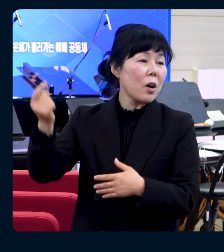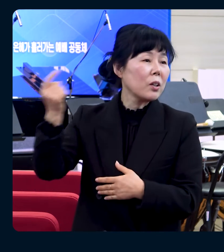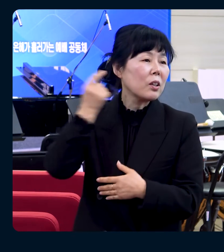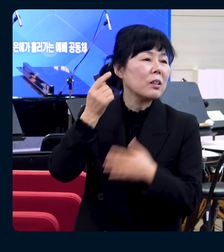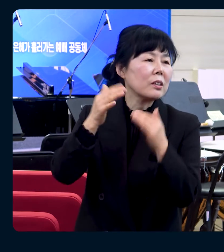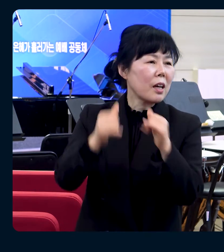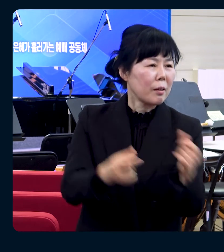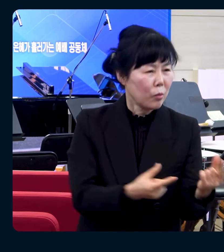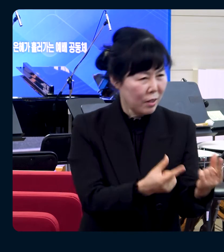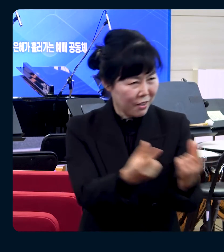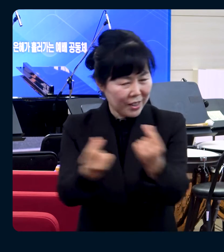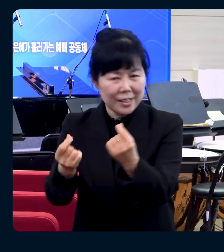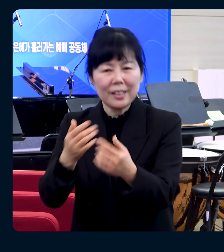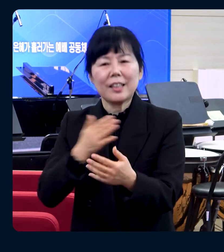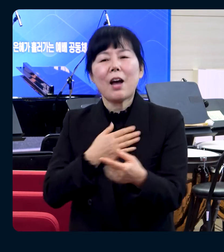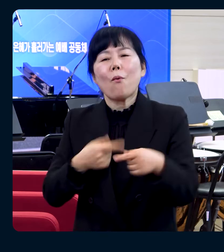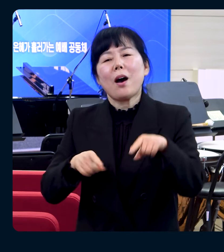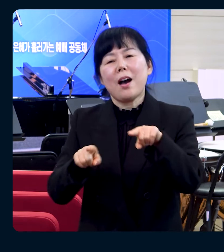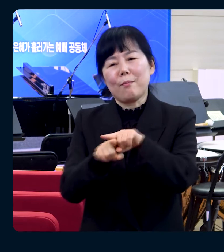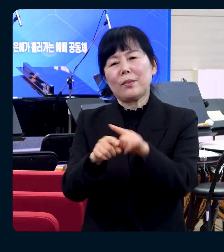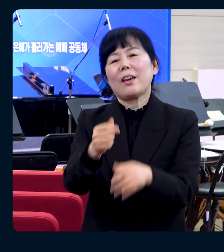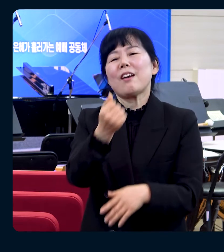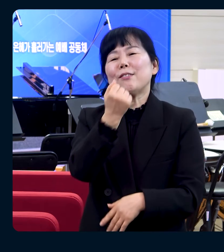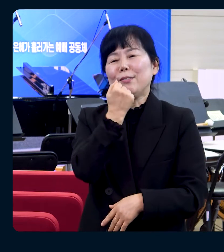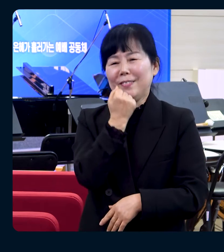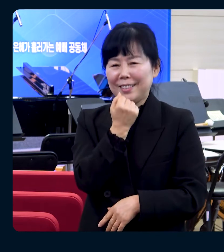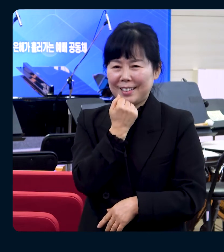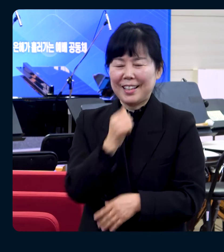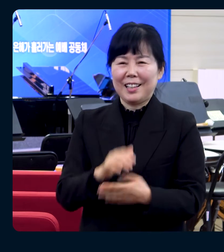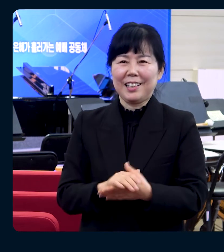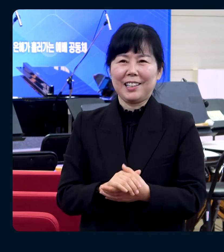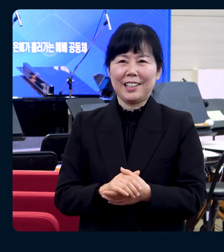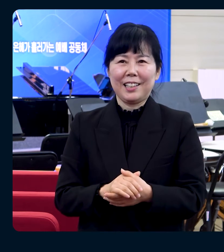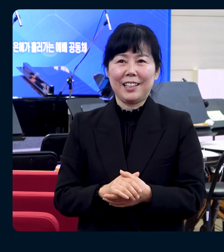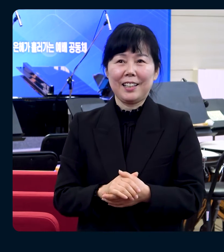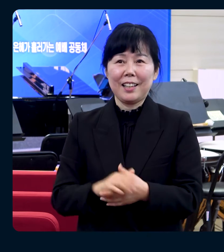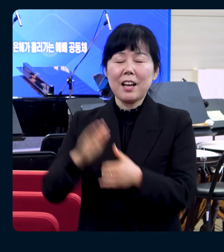하시니 듣는 자가 다 나와 함께 웃으리로다, 이 얘기예요.